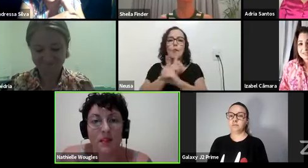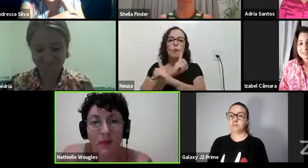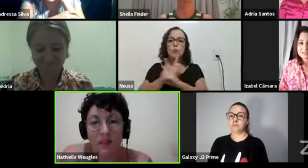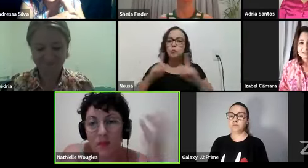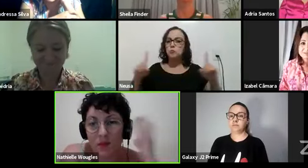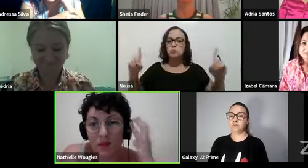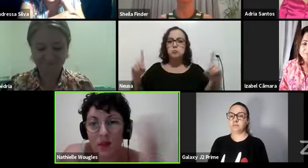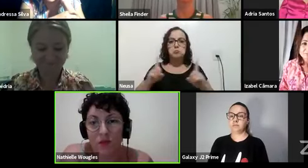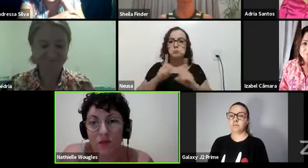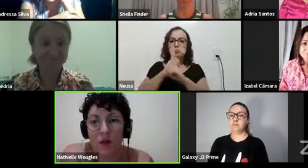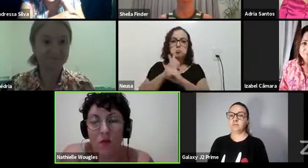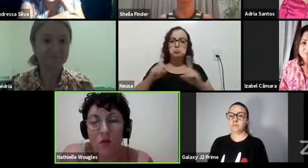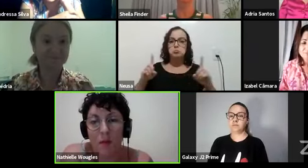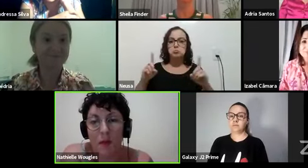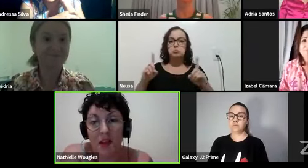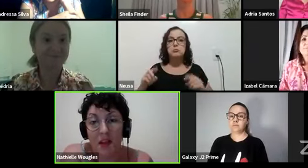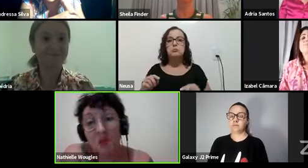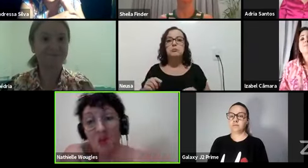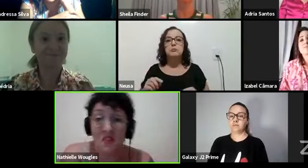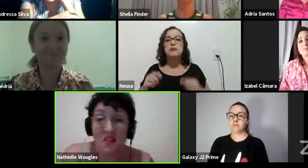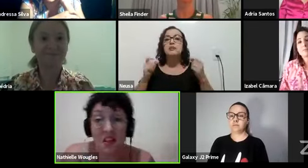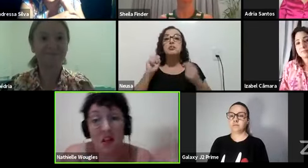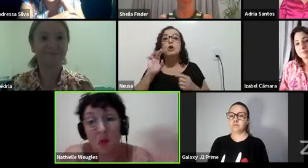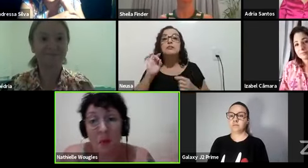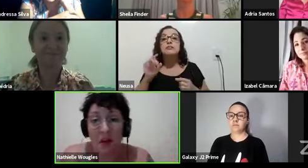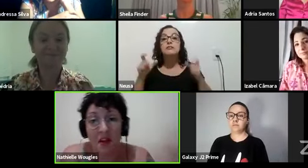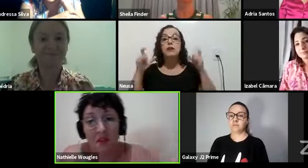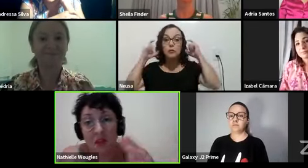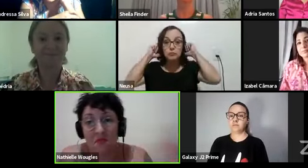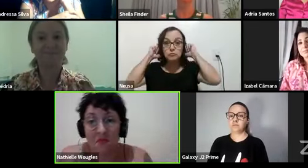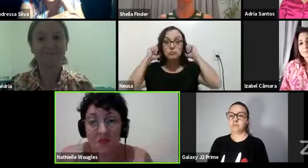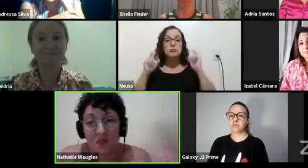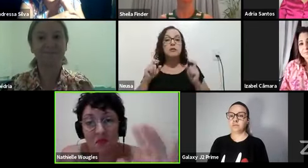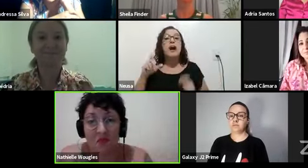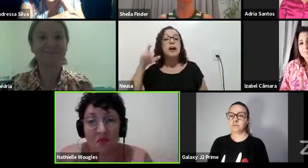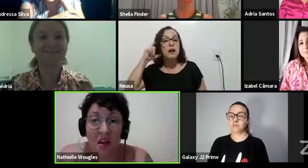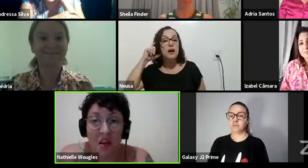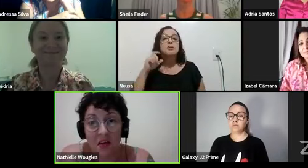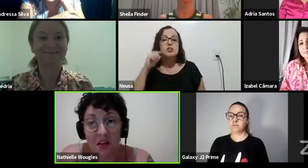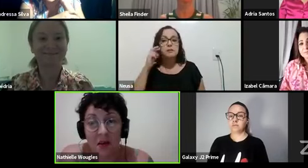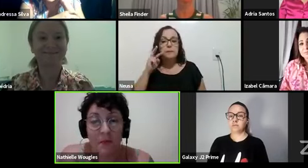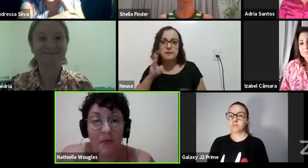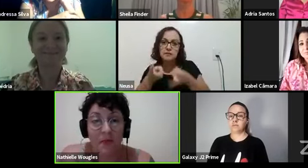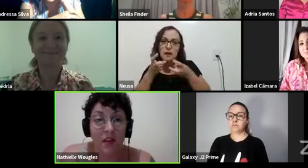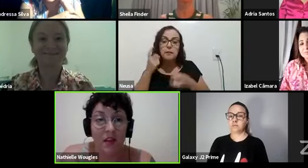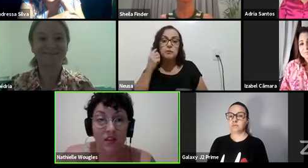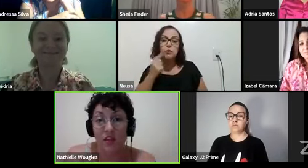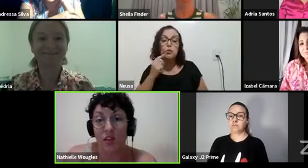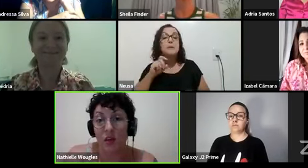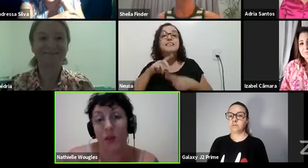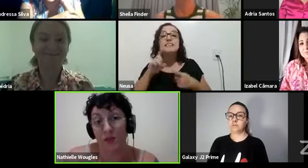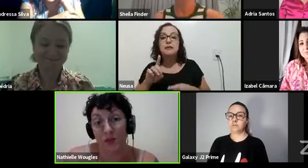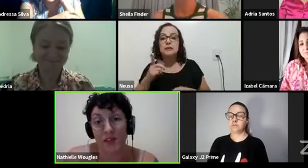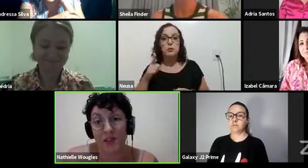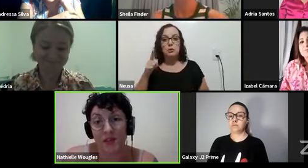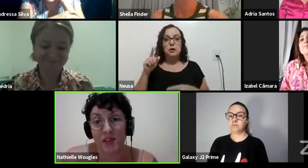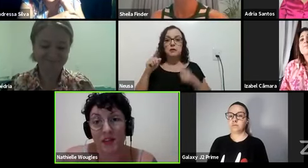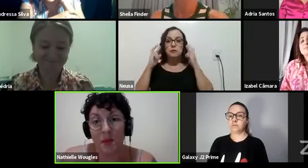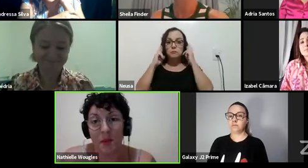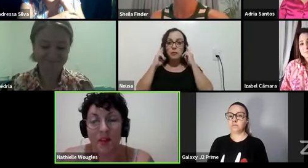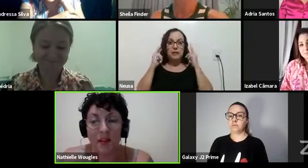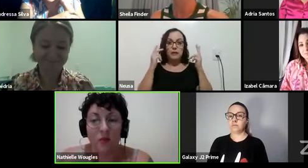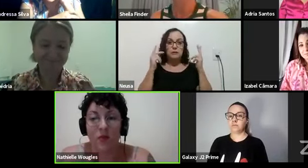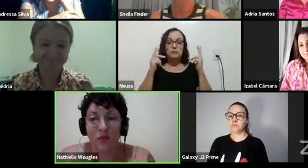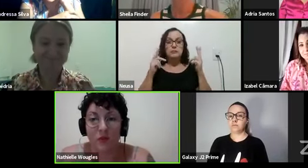ele passa despercebido se ele não tiver com o um aparelho, e às vezes até com o um aparelho, né? Você não vê. E a gente, eu tenho deficiência